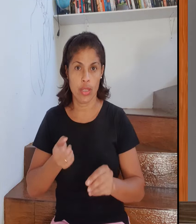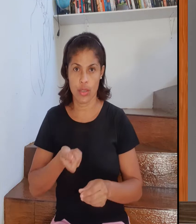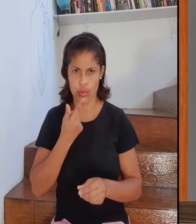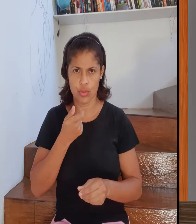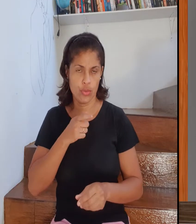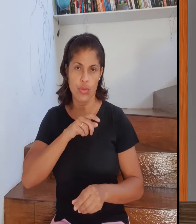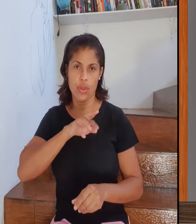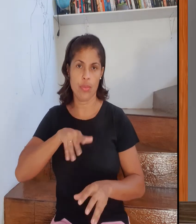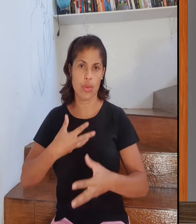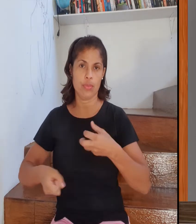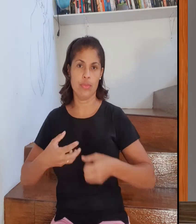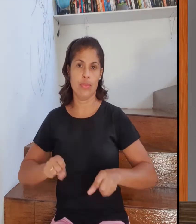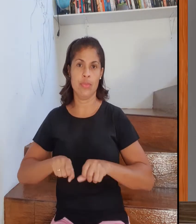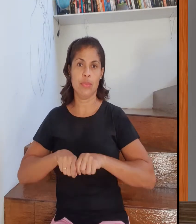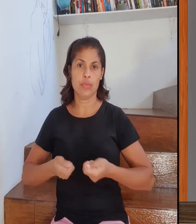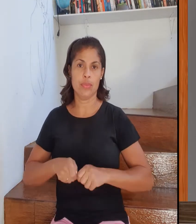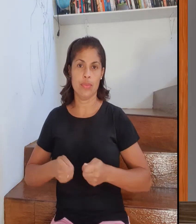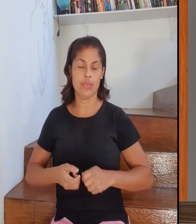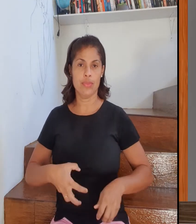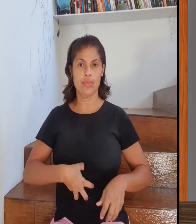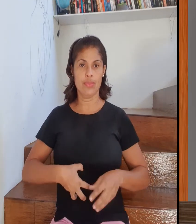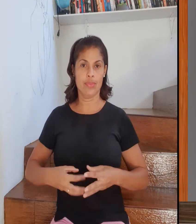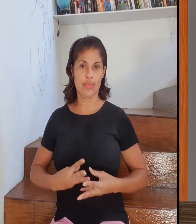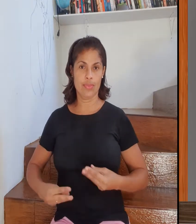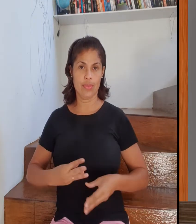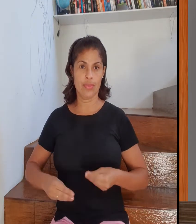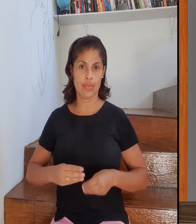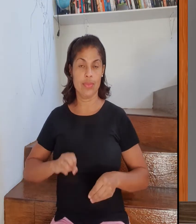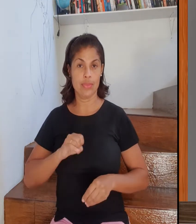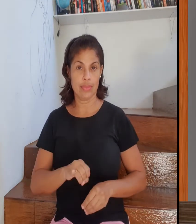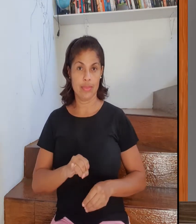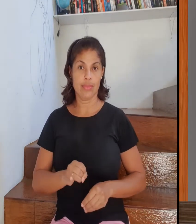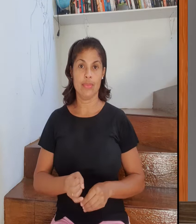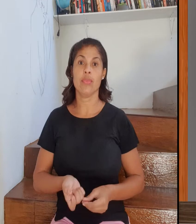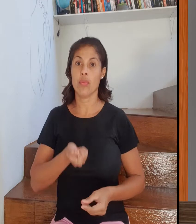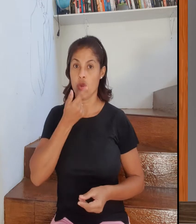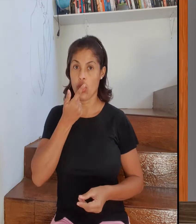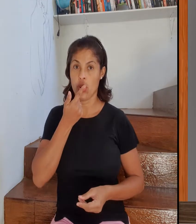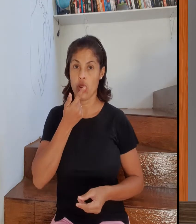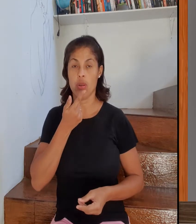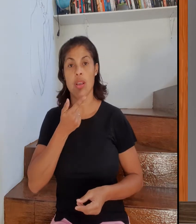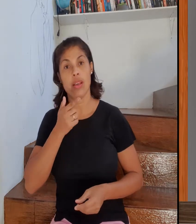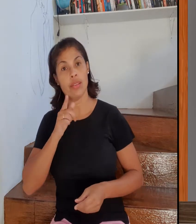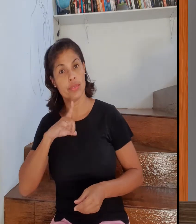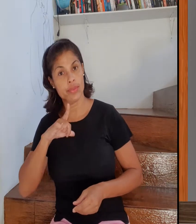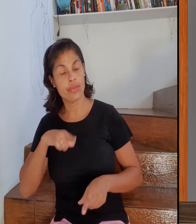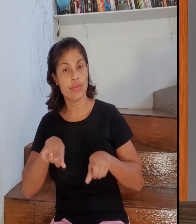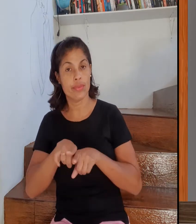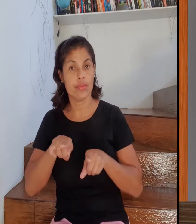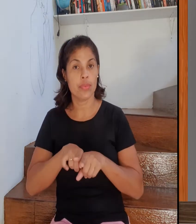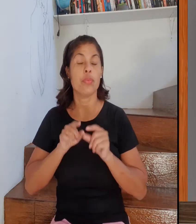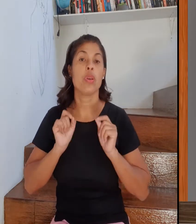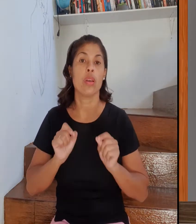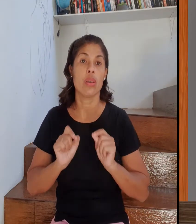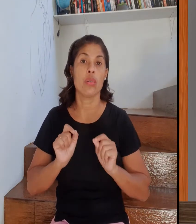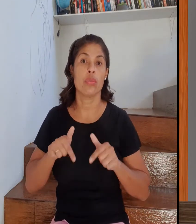absorvida, ocorre a degradação gástrica para medicamentos administrados por via oral. Nós devemos também